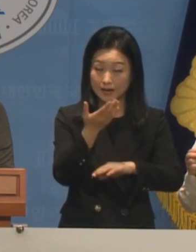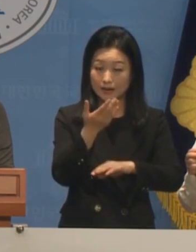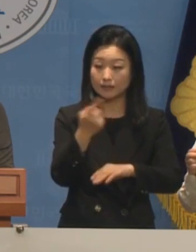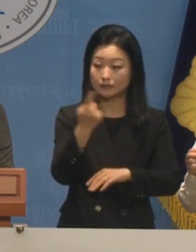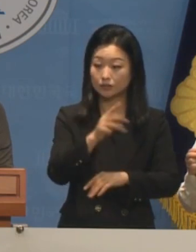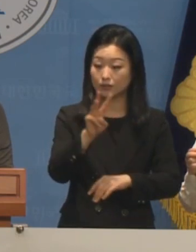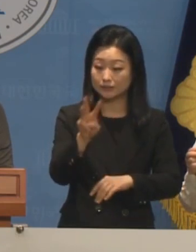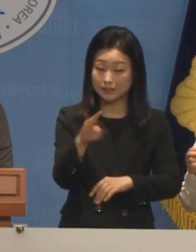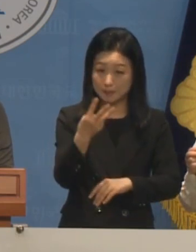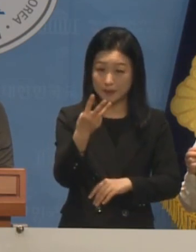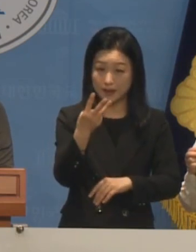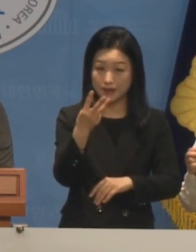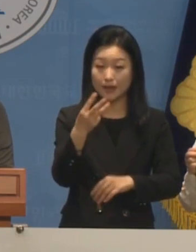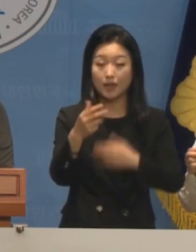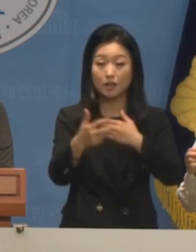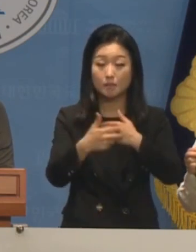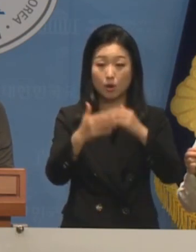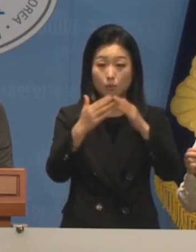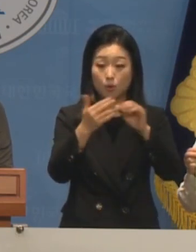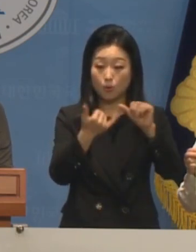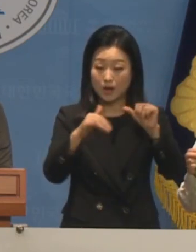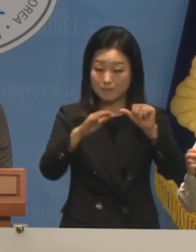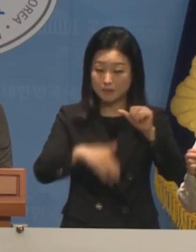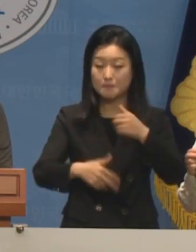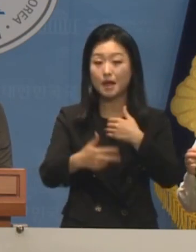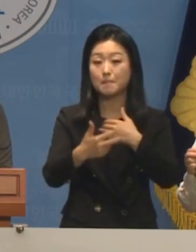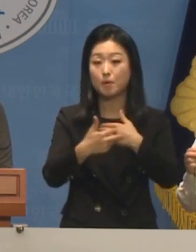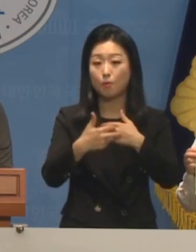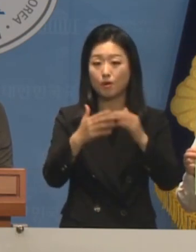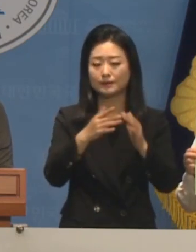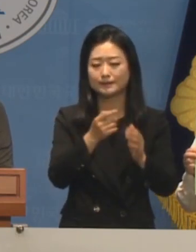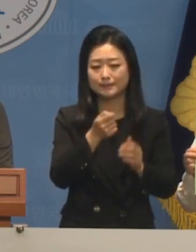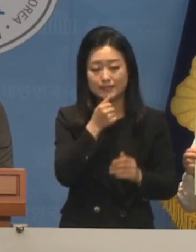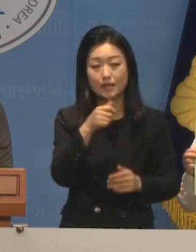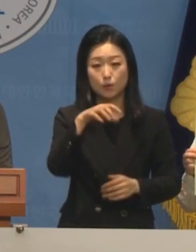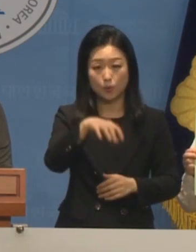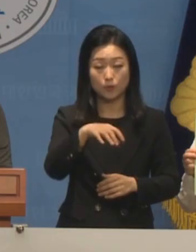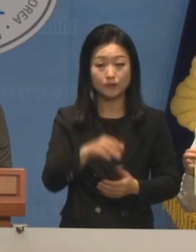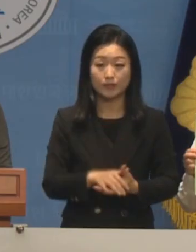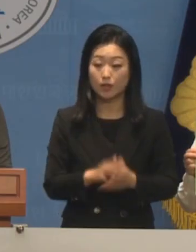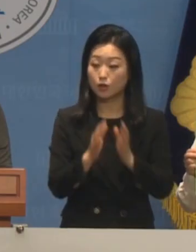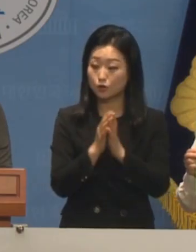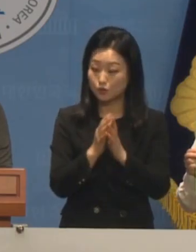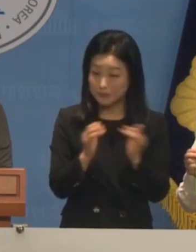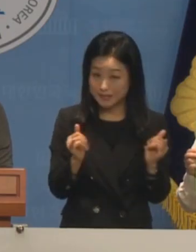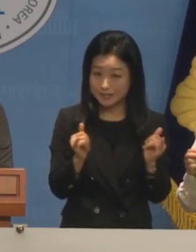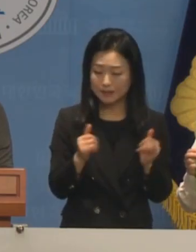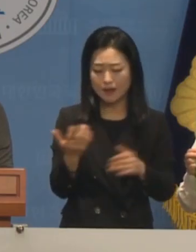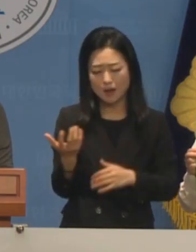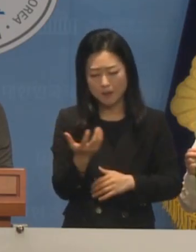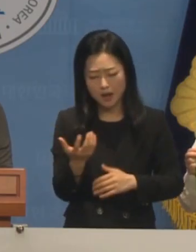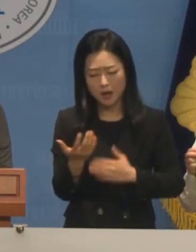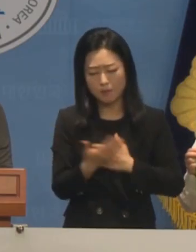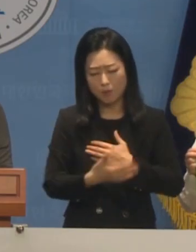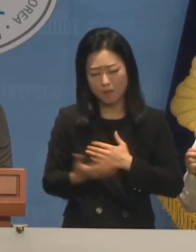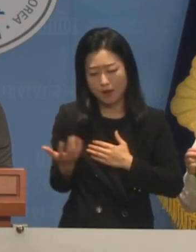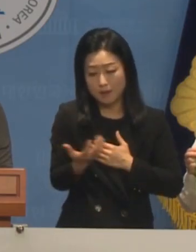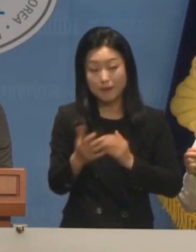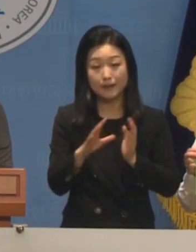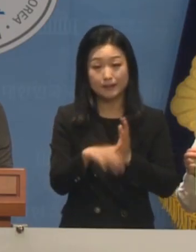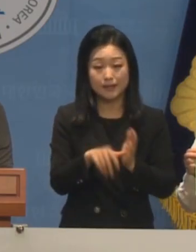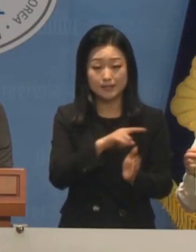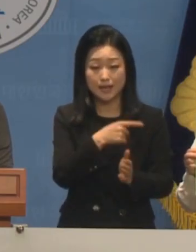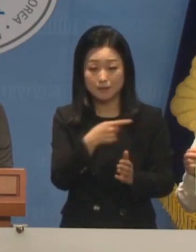1300여 기간이 5인 미만의 규모에 해당됩니다 이렇게 국민이 아프고 몸이 불편할 때